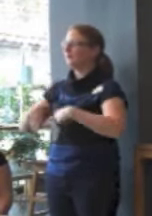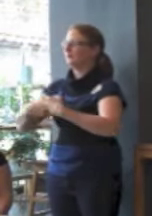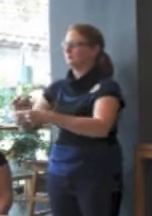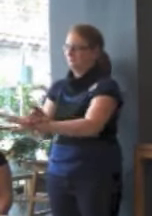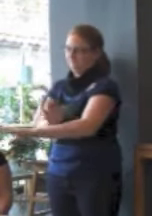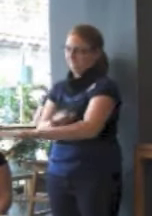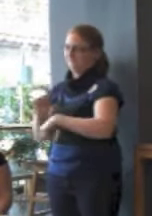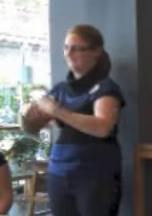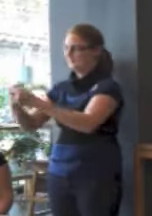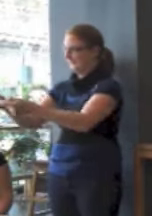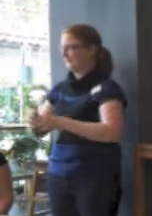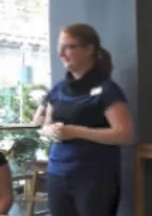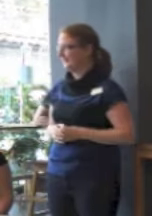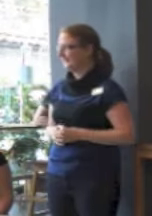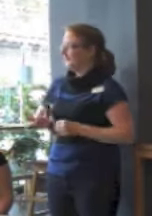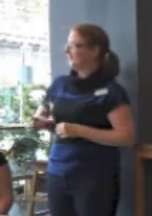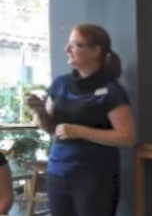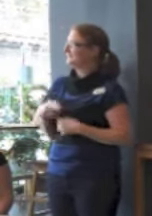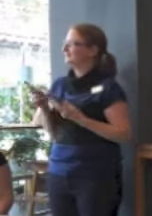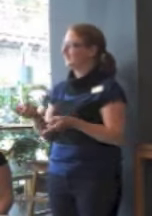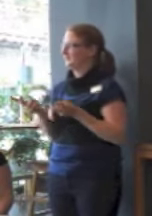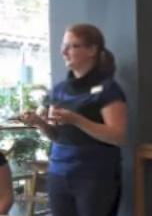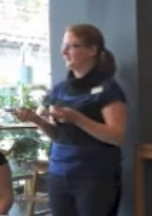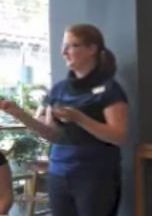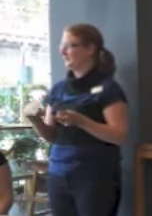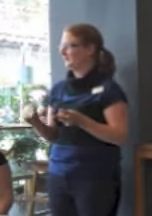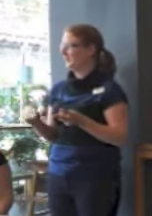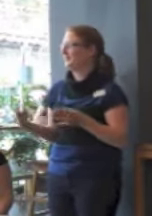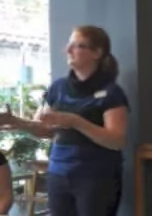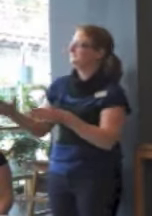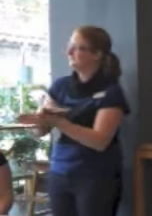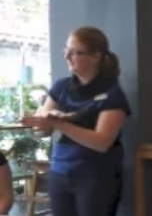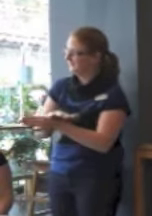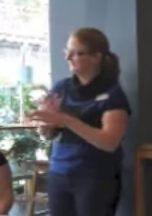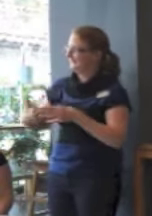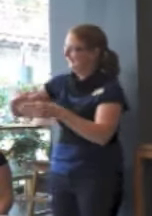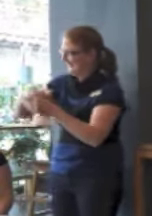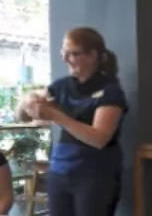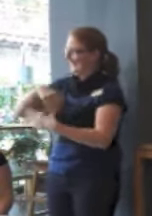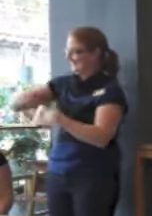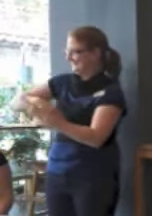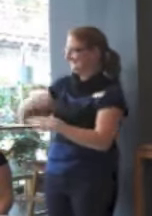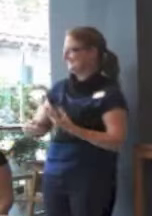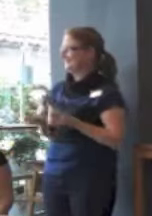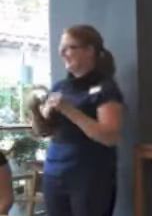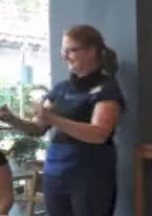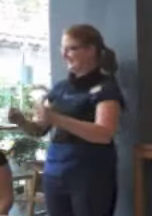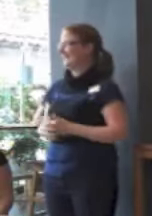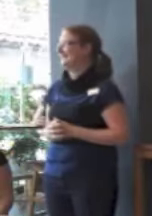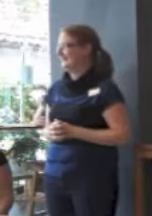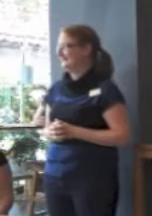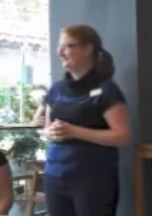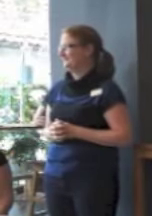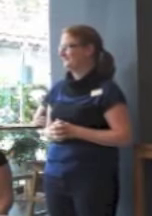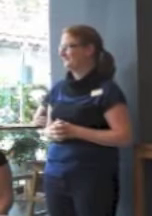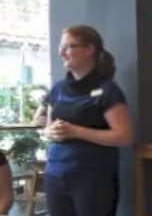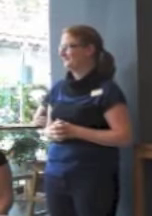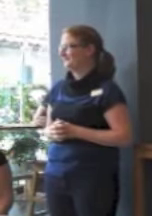kompetensutveckling. Och exemplet är alltså när detta fullt ut integreras i verksamheten. Ja, alltså